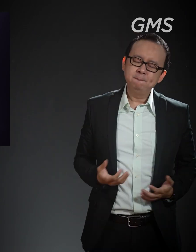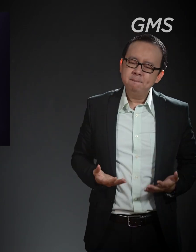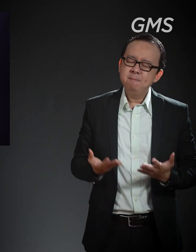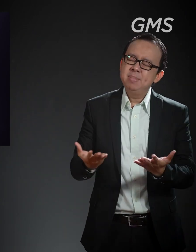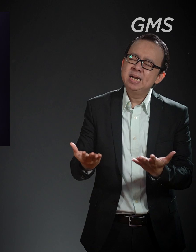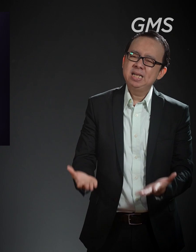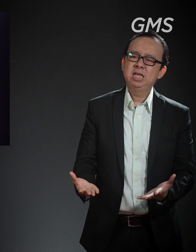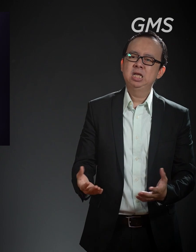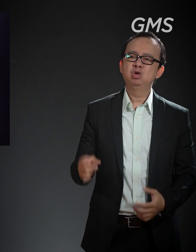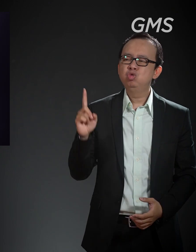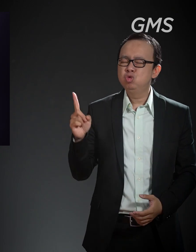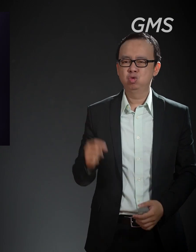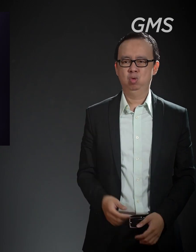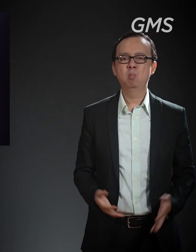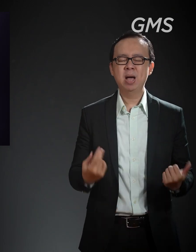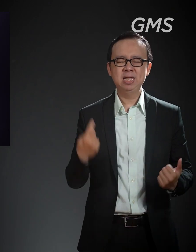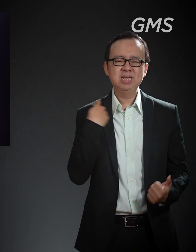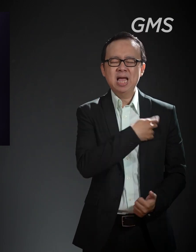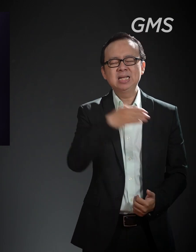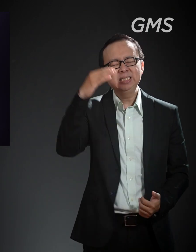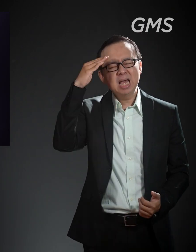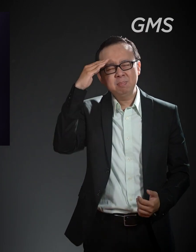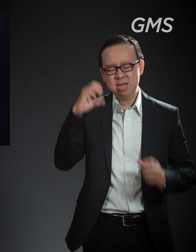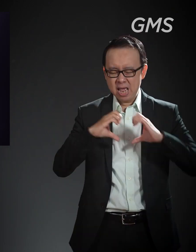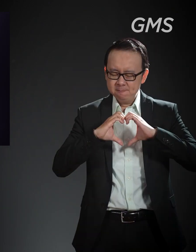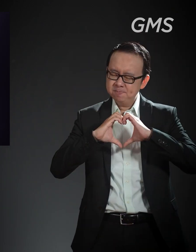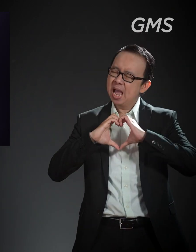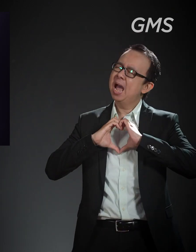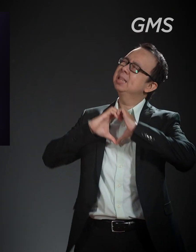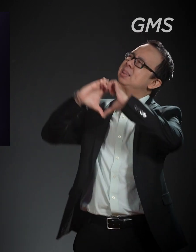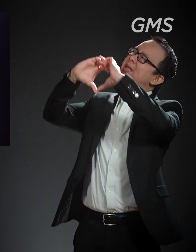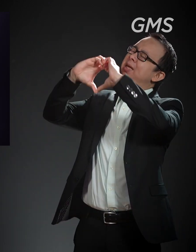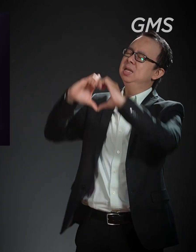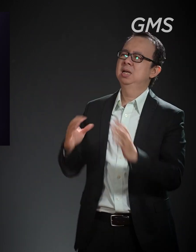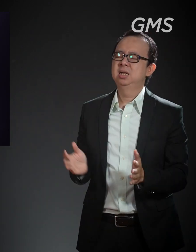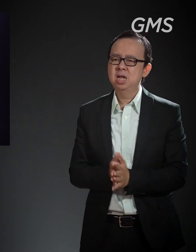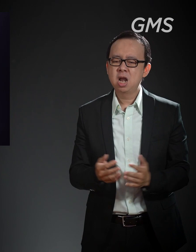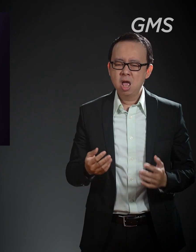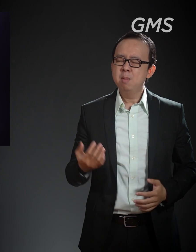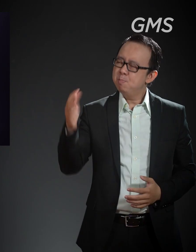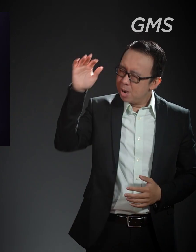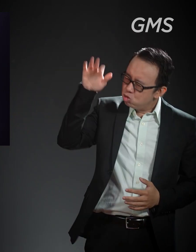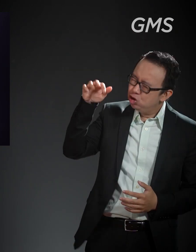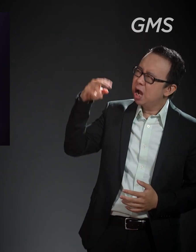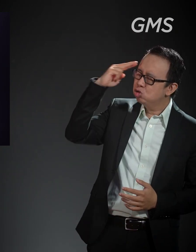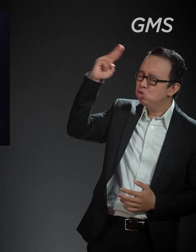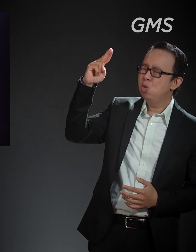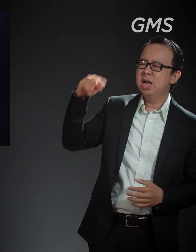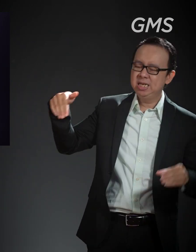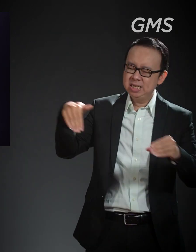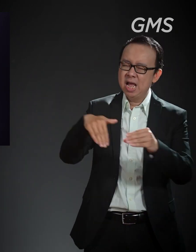kita. Mari kita berikan hidup ini kepada Tuhan. Dan mengundang Tuhan untuk bertata di setiap area hidup